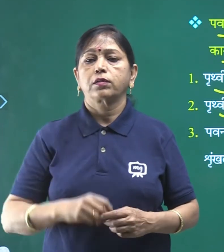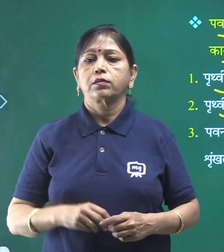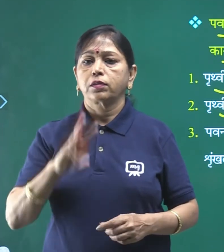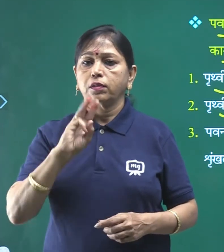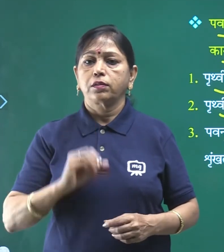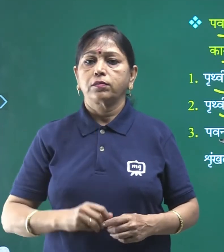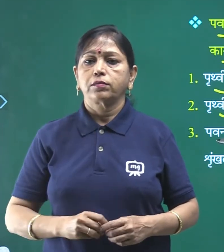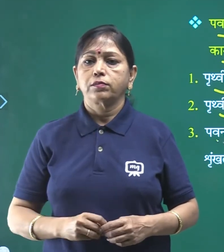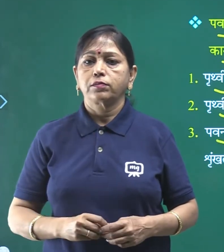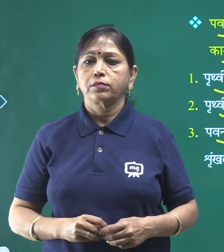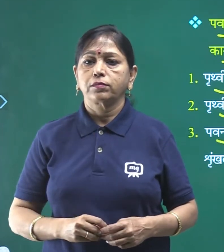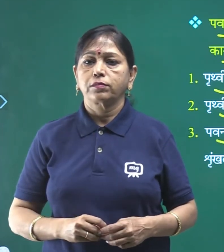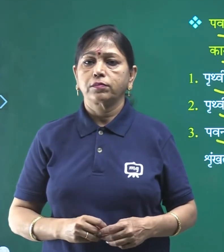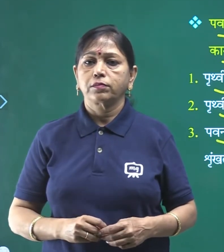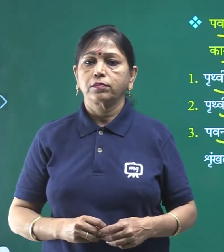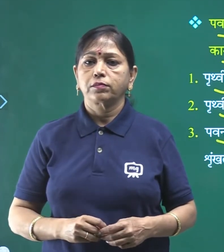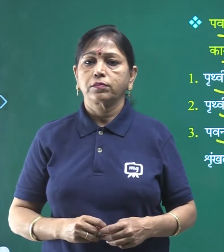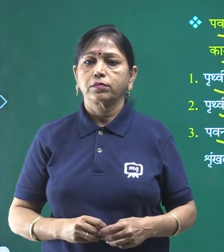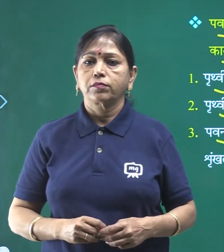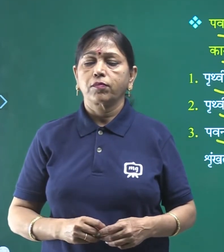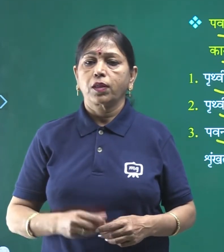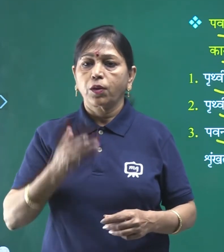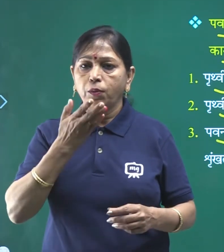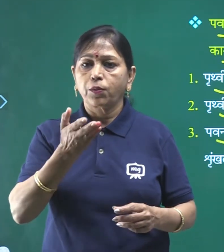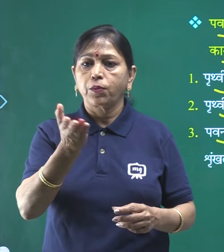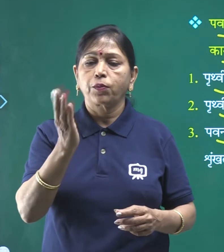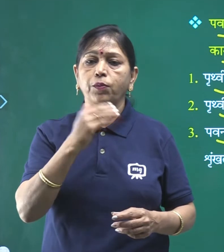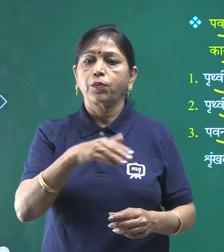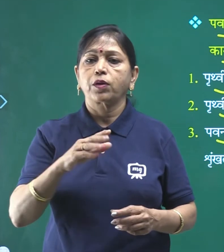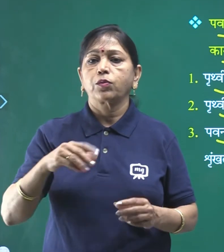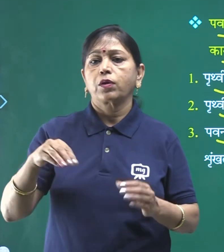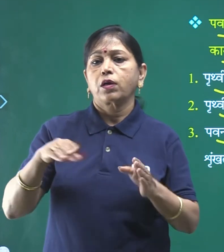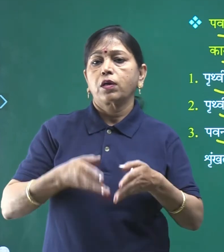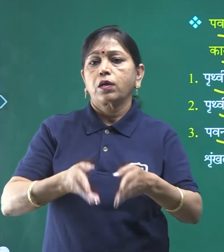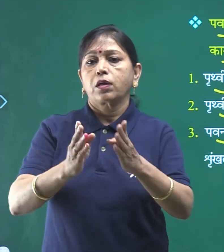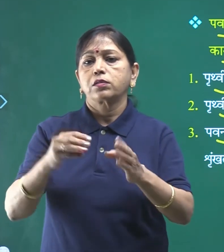MP3 पवन के मार्ग में आने वाली है